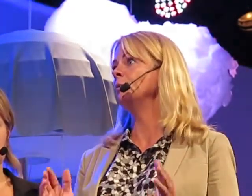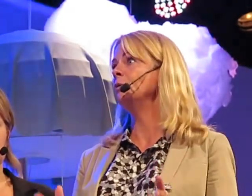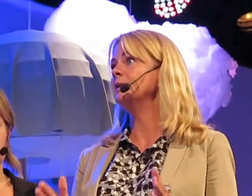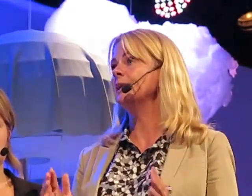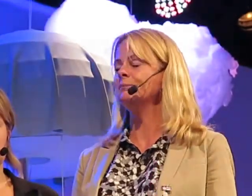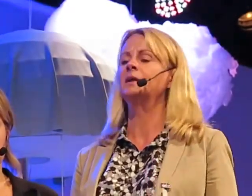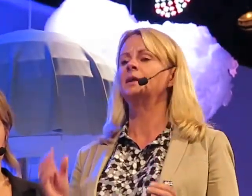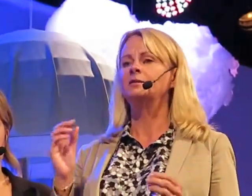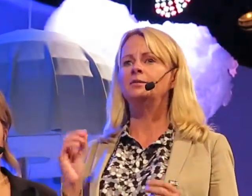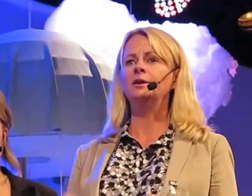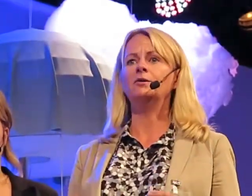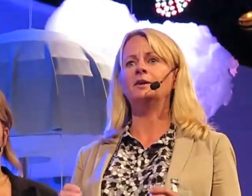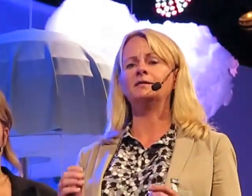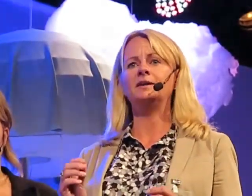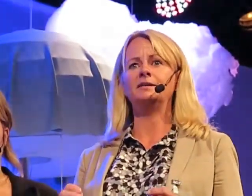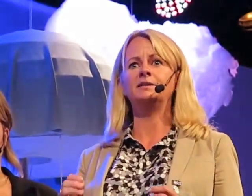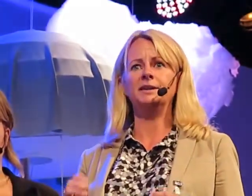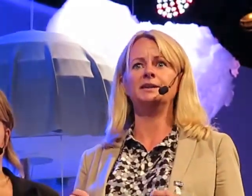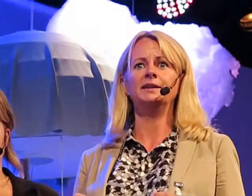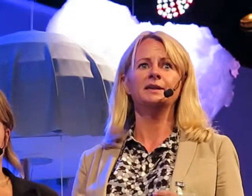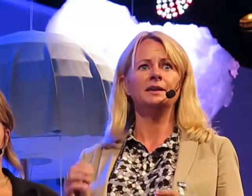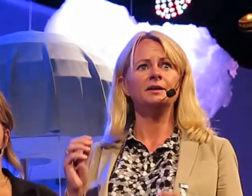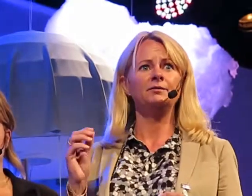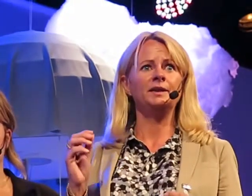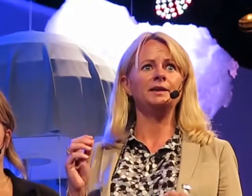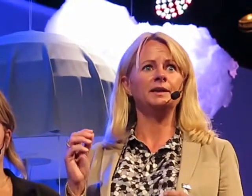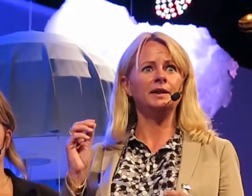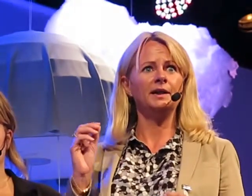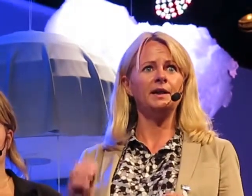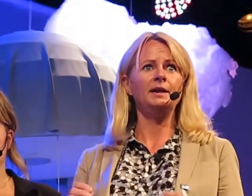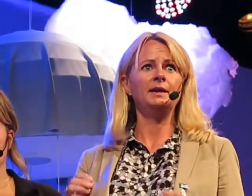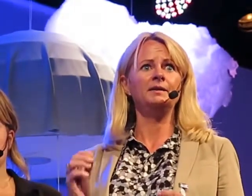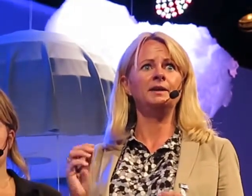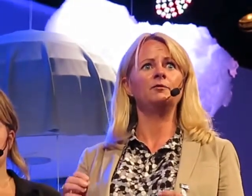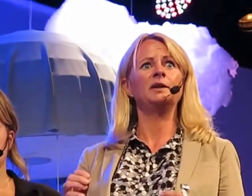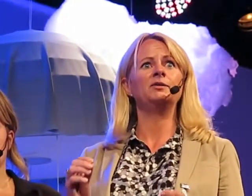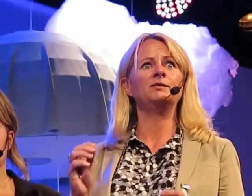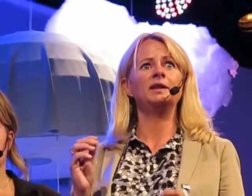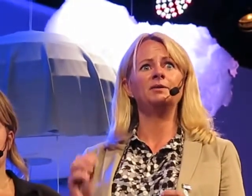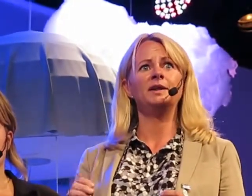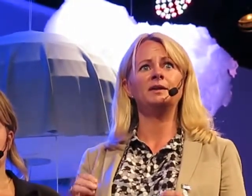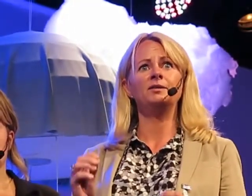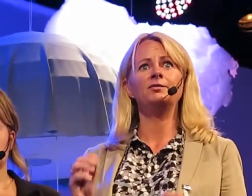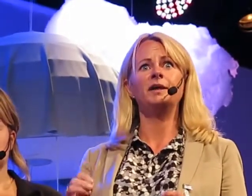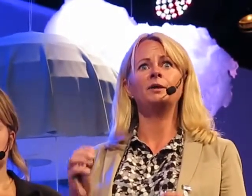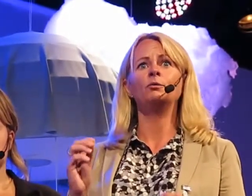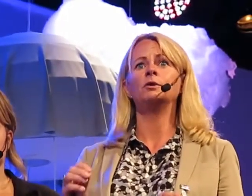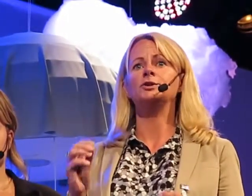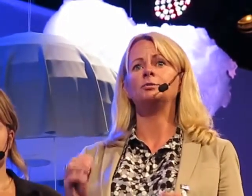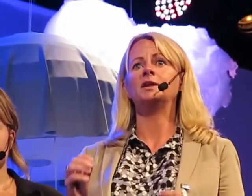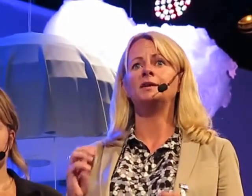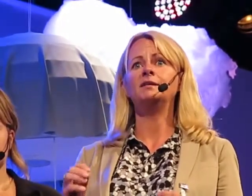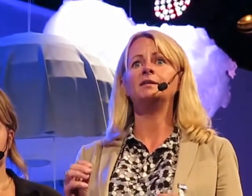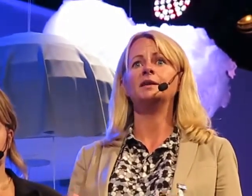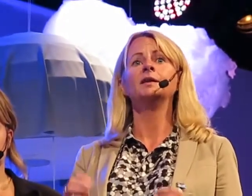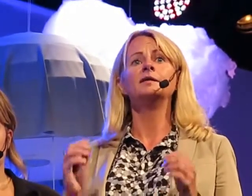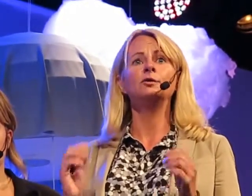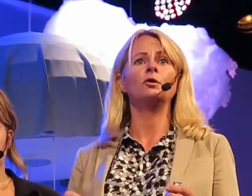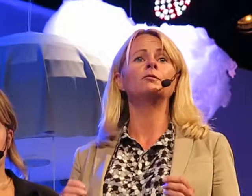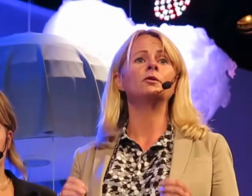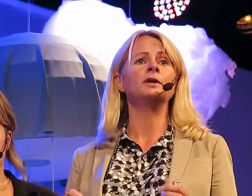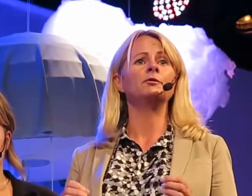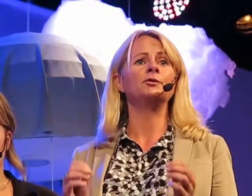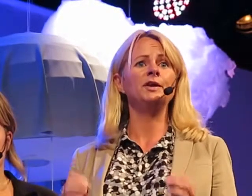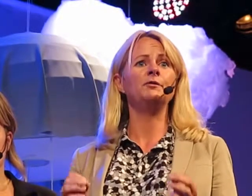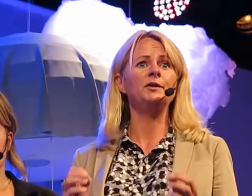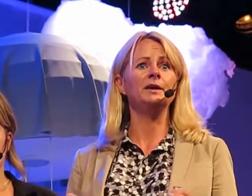de här områdena. Vi har en strategi att vi, all drivmedel som vi levererar till Sverige år 2030